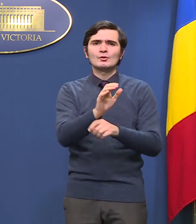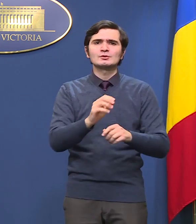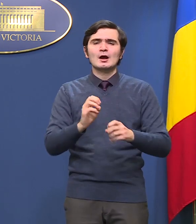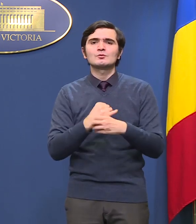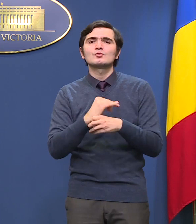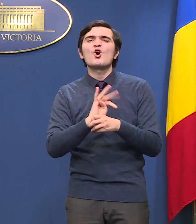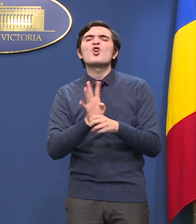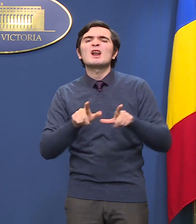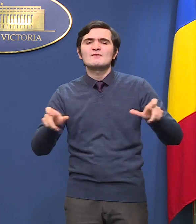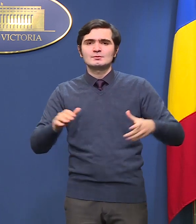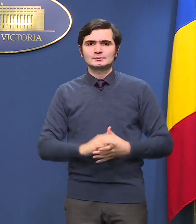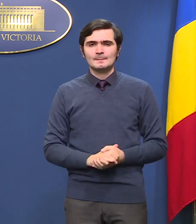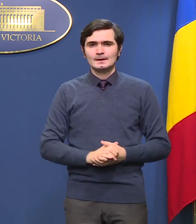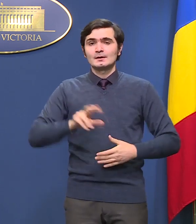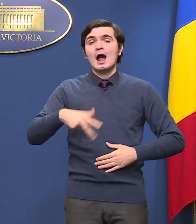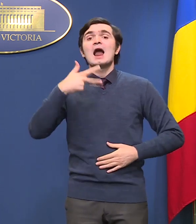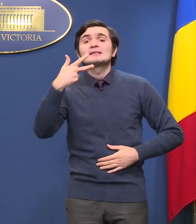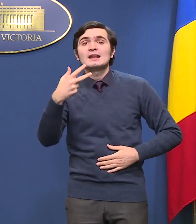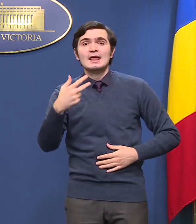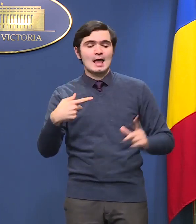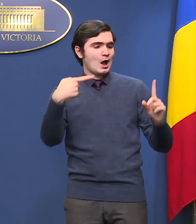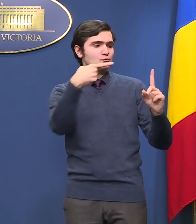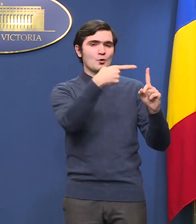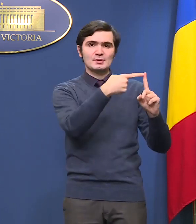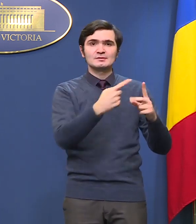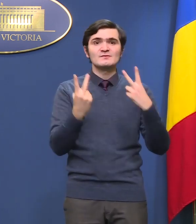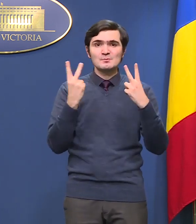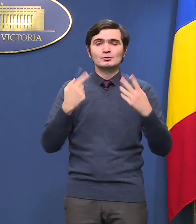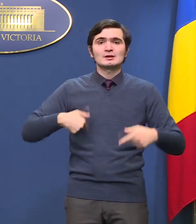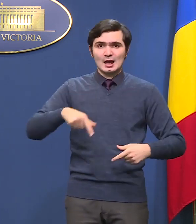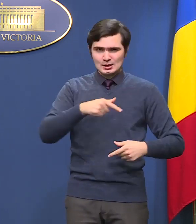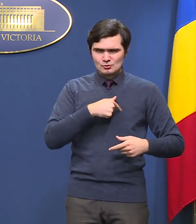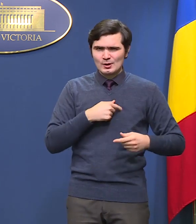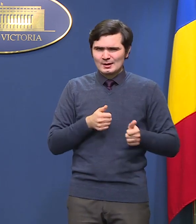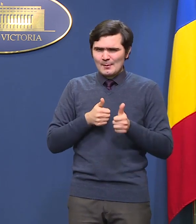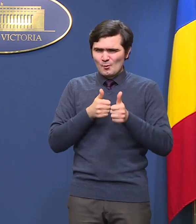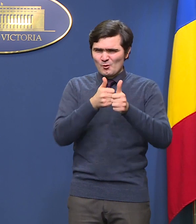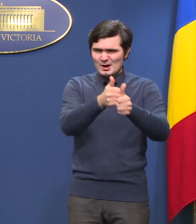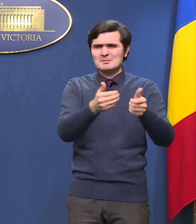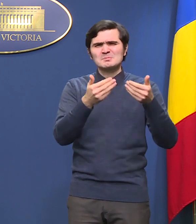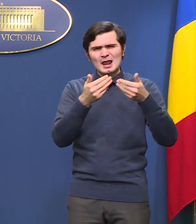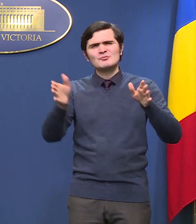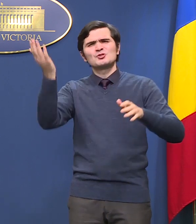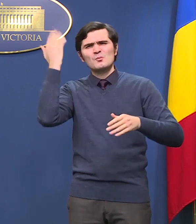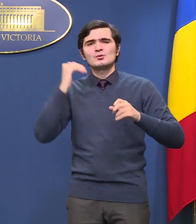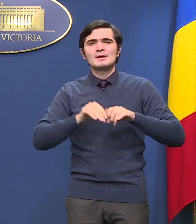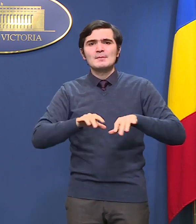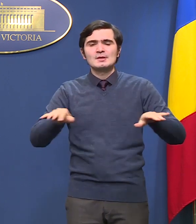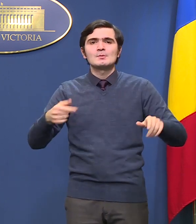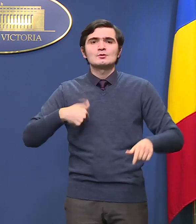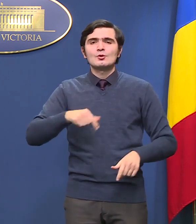Al treilea obiectiv important pe care l-am urmărit încă de la declanșarea epidemiei a fost acela de a